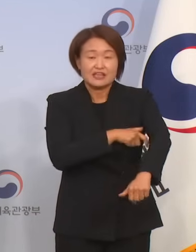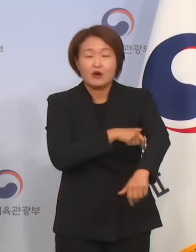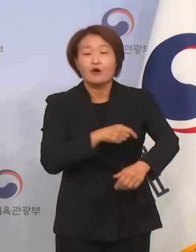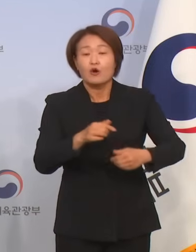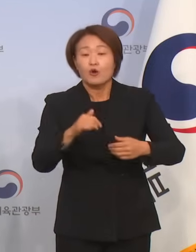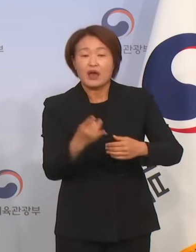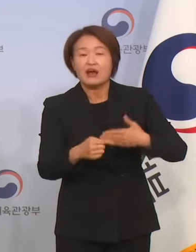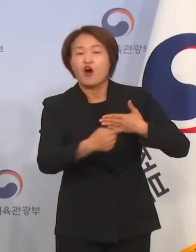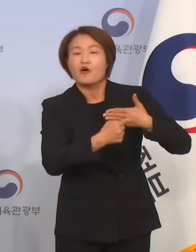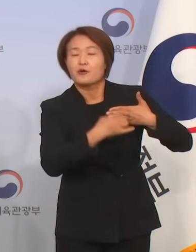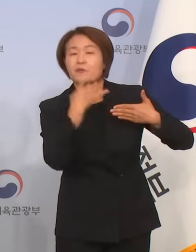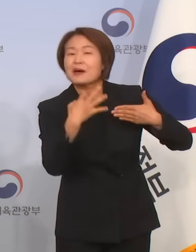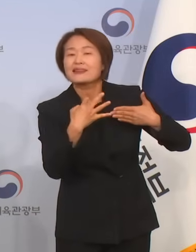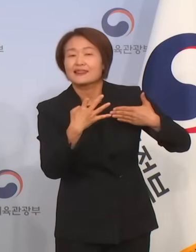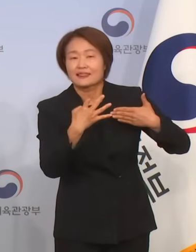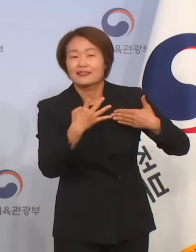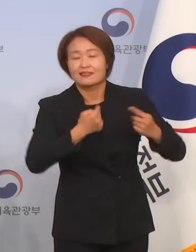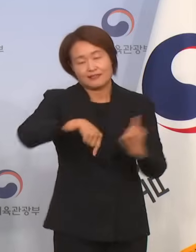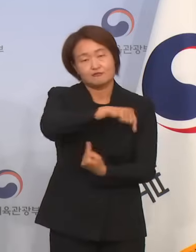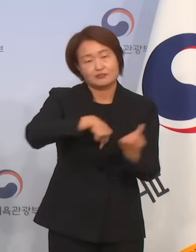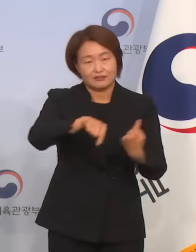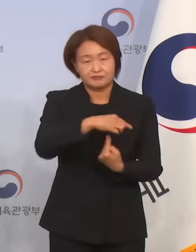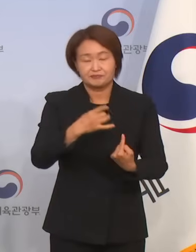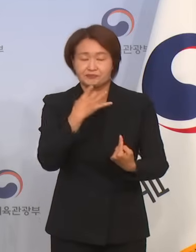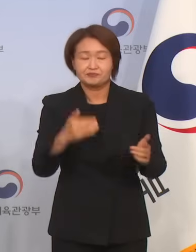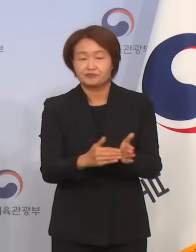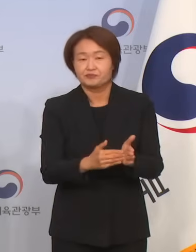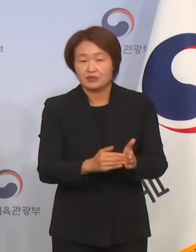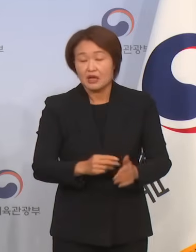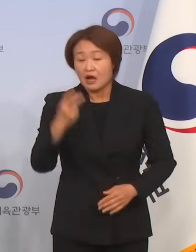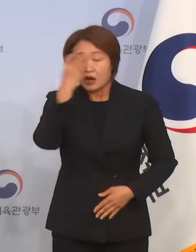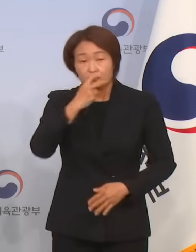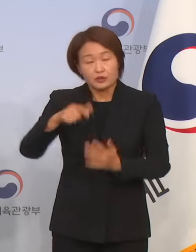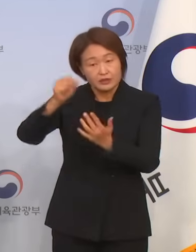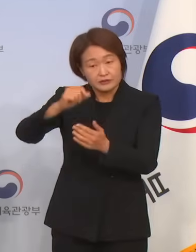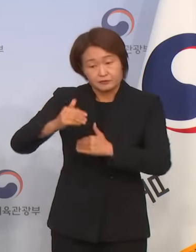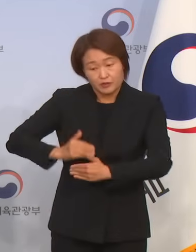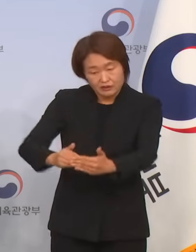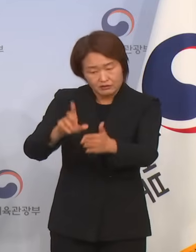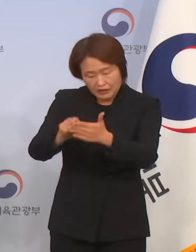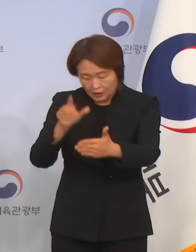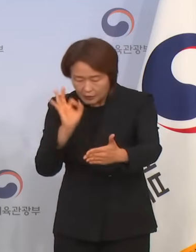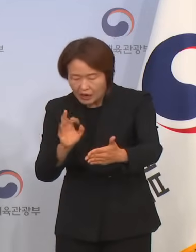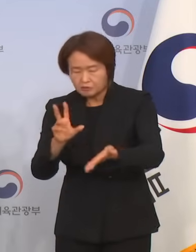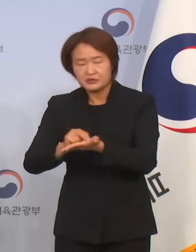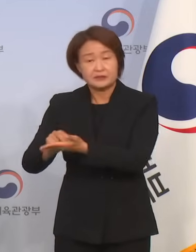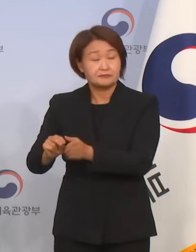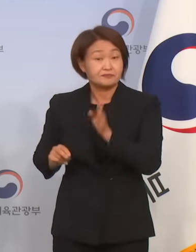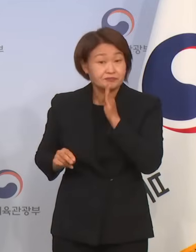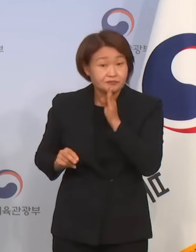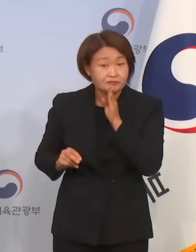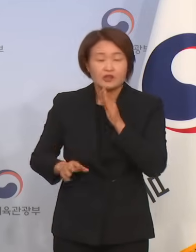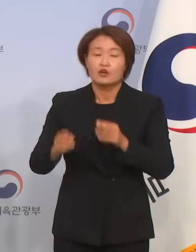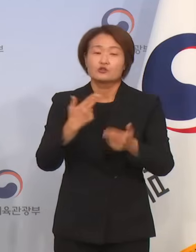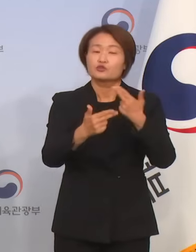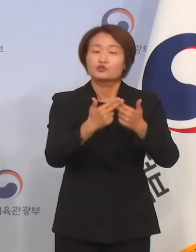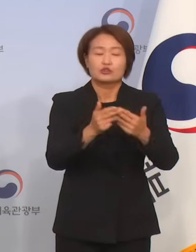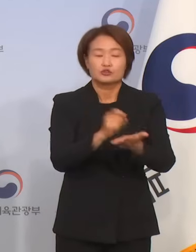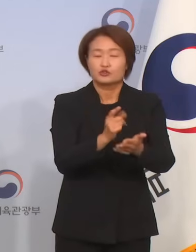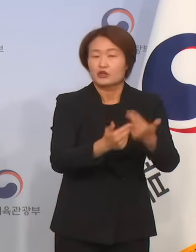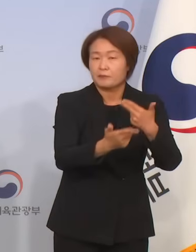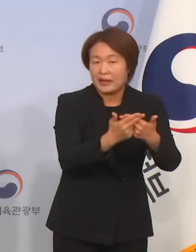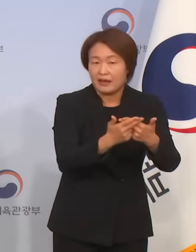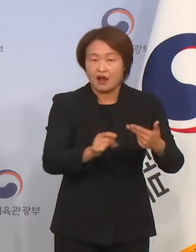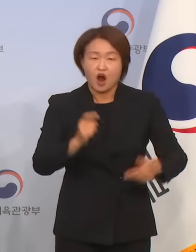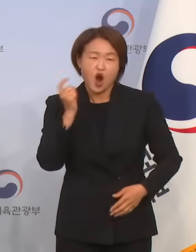형식적으로 운영하였습니다. 이후 축구협회의 감독 선임 과정에 문제가 지적되자 축구협회는